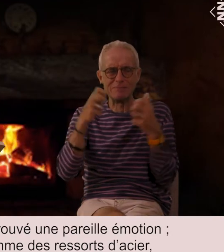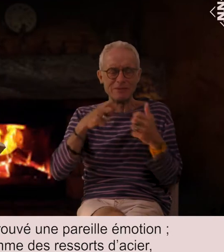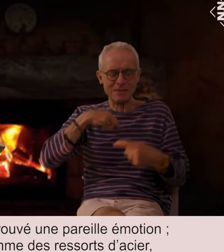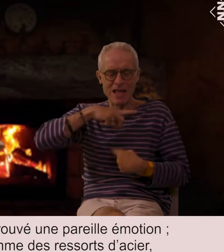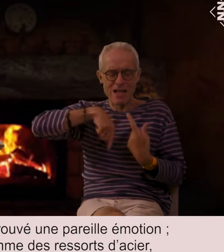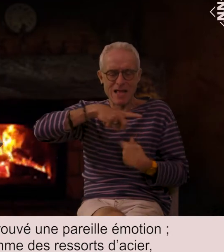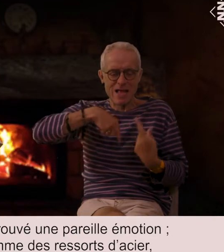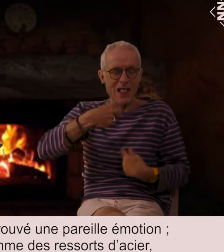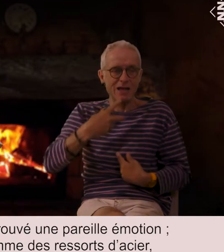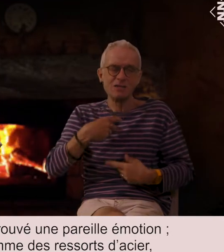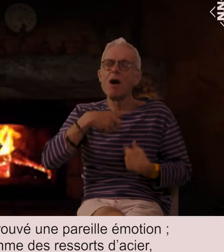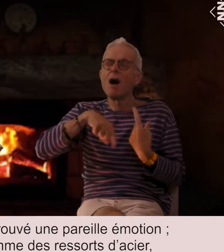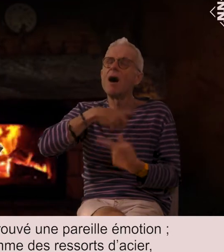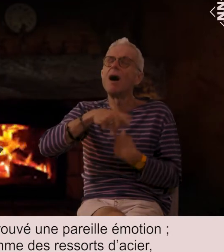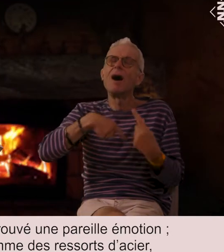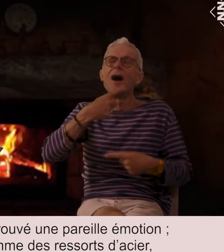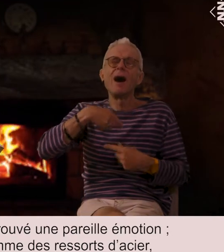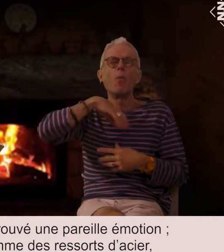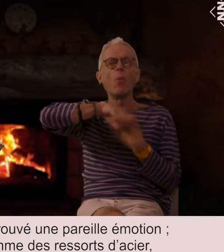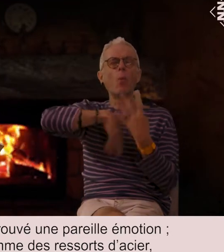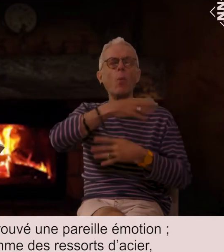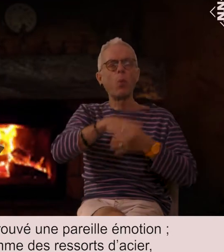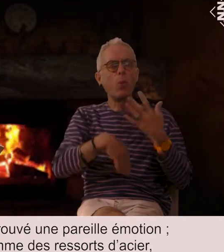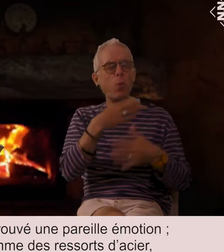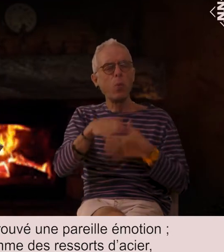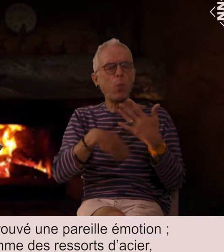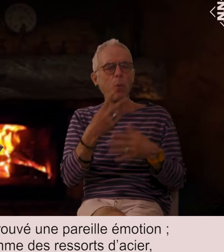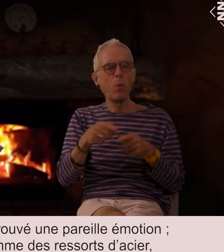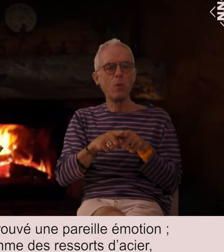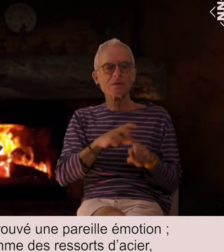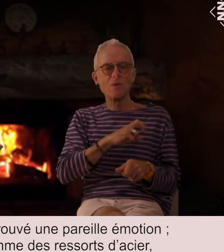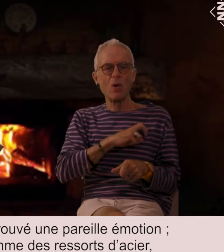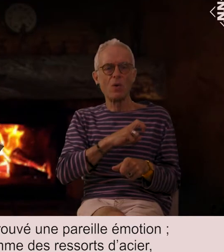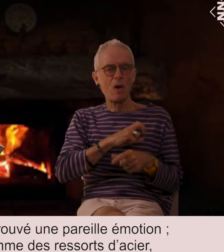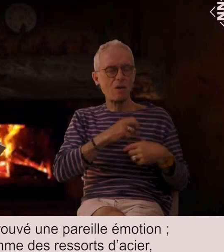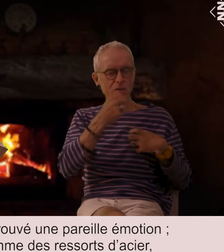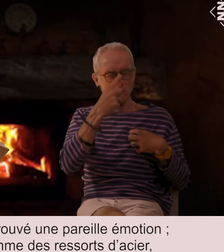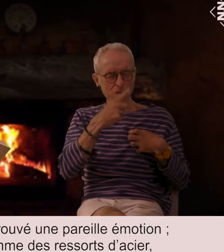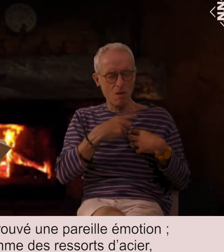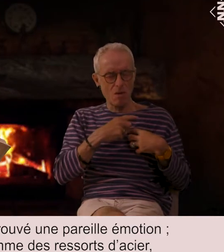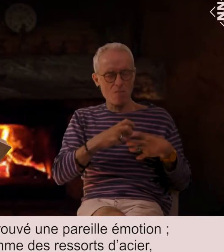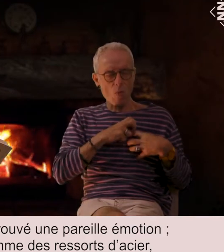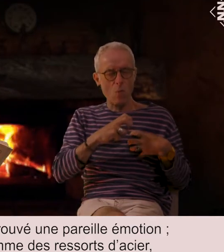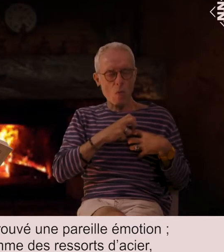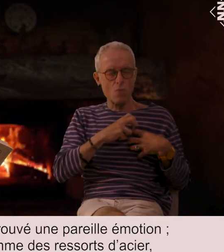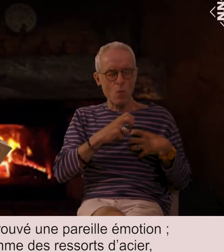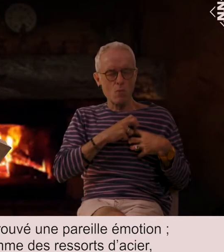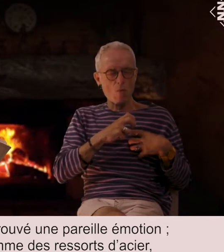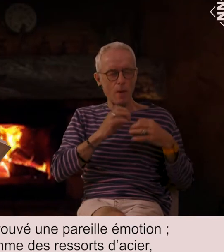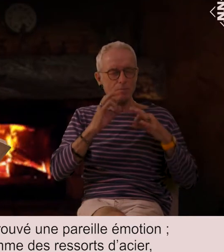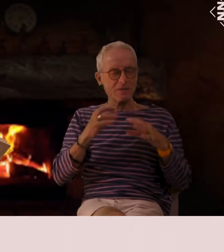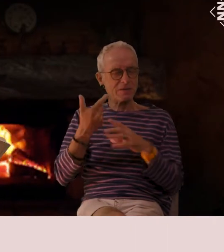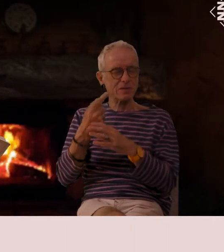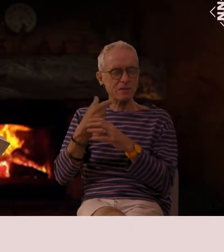mon sang coulait dans mes artères en torrent de lave et j'entendais battre mon cœur comme une montre accrochée à mes oreilles